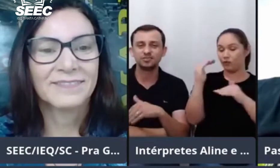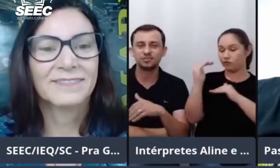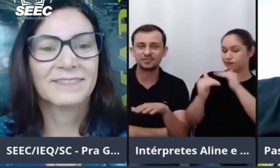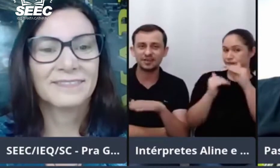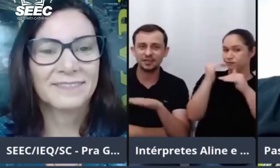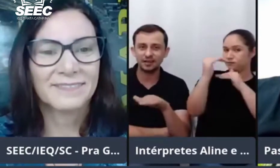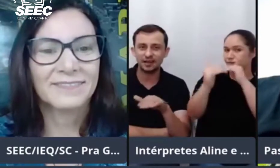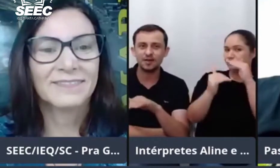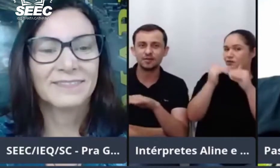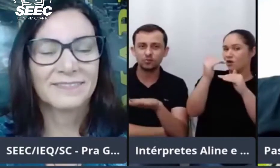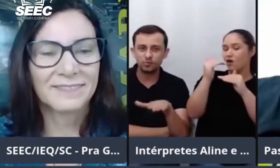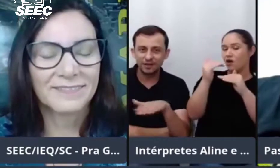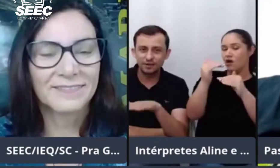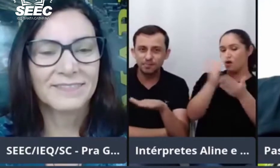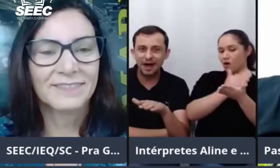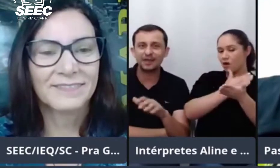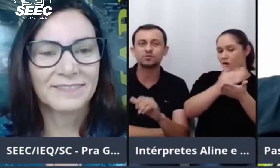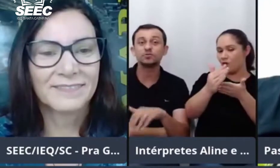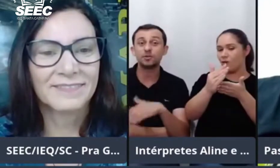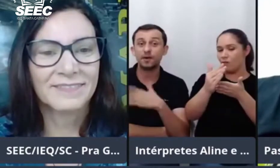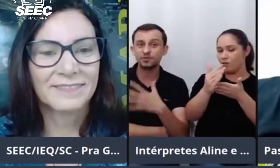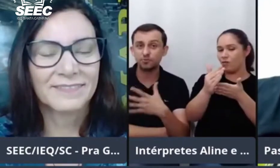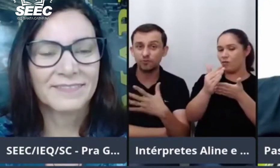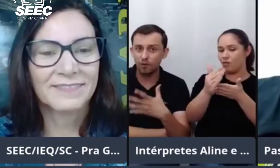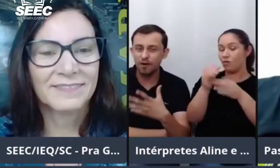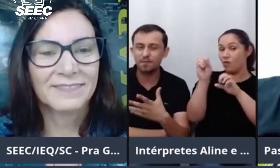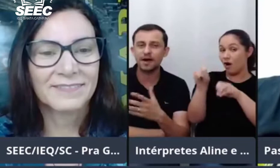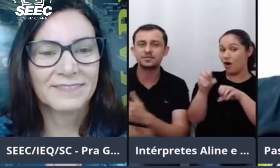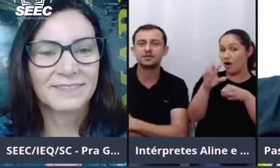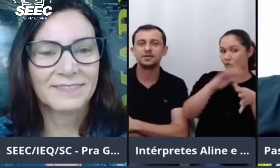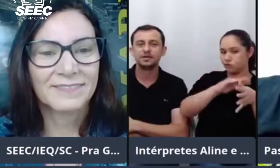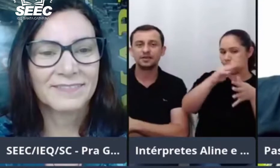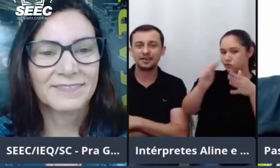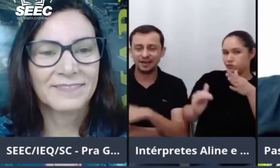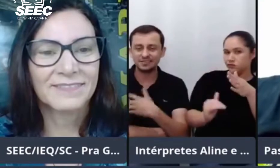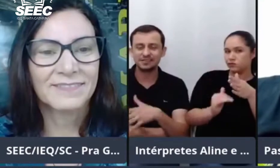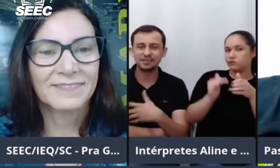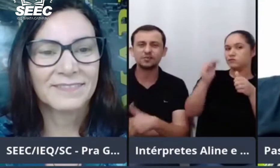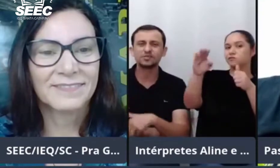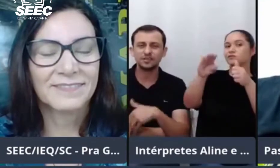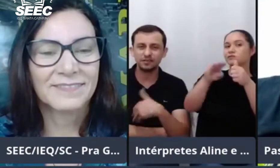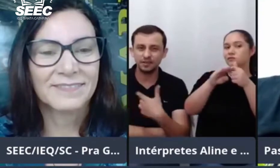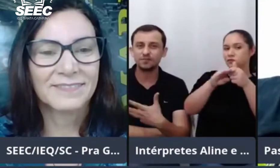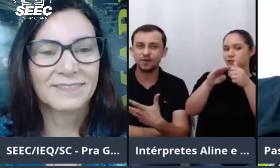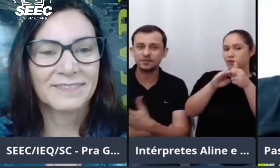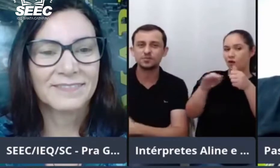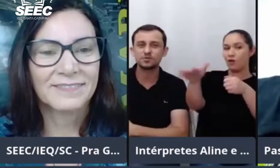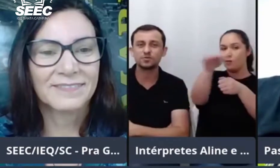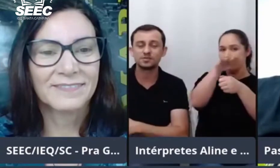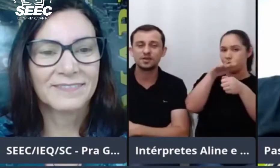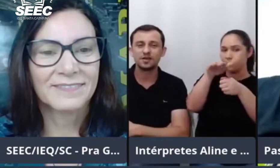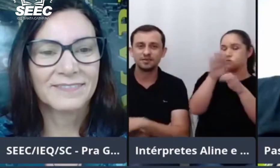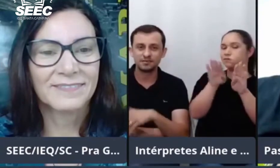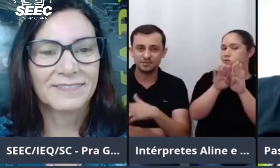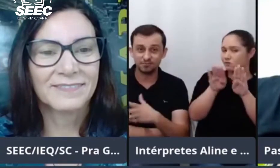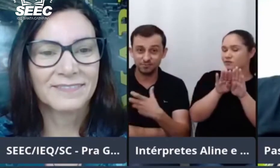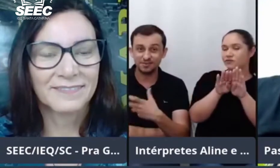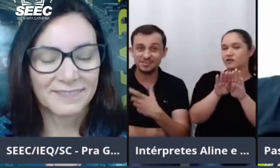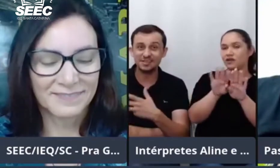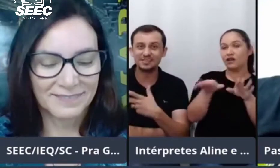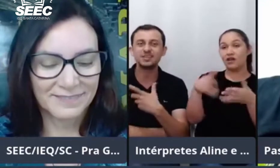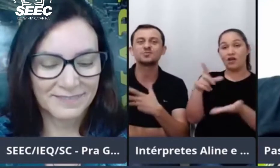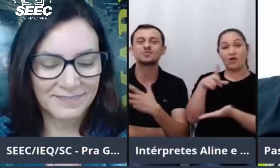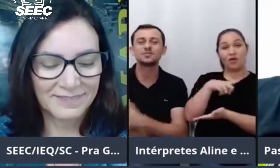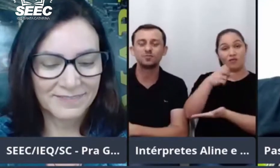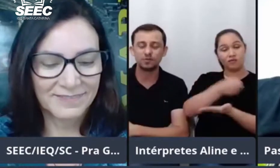né? A gente já sai daquele básico e já parte para algo a mais, né? E graças a Deus já tem várias pessoas que estão com